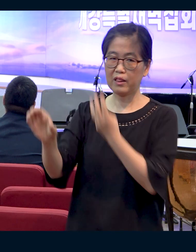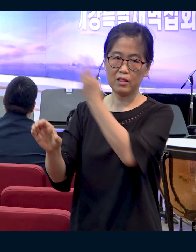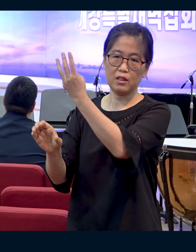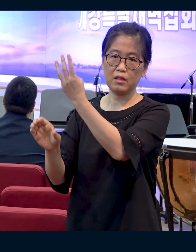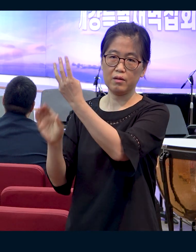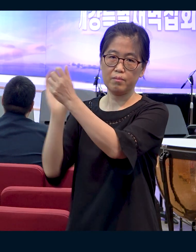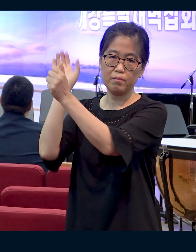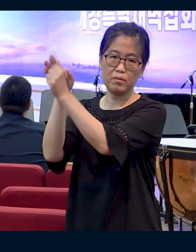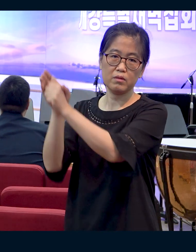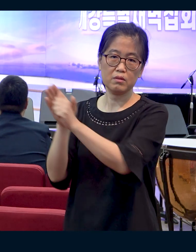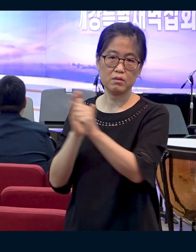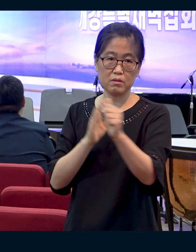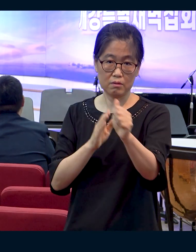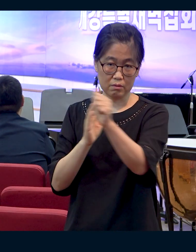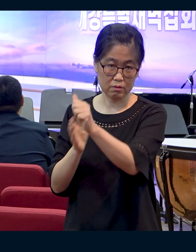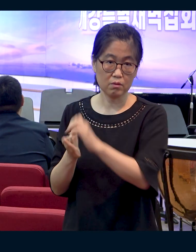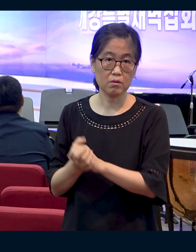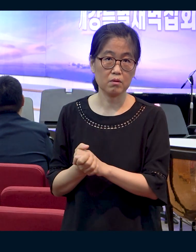십자가 영성.